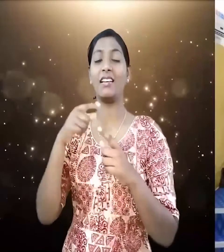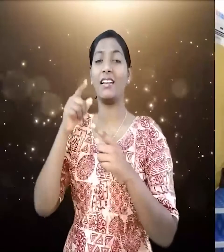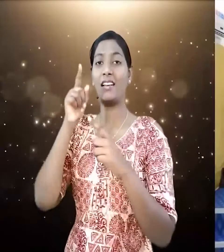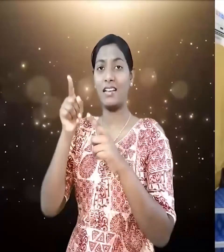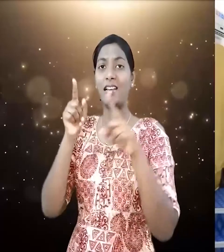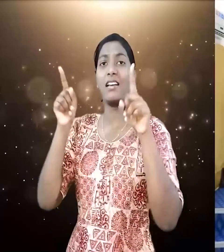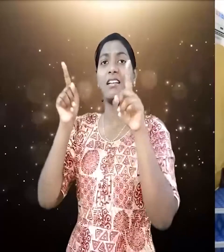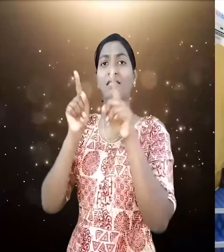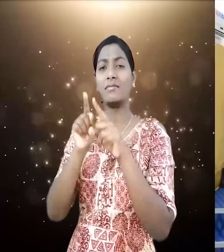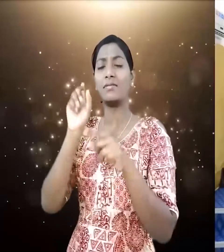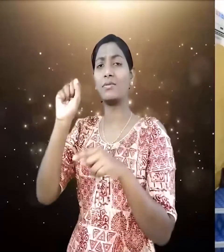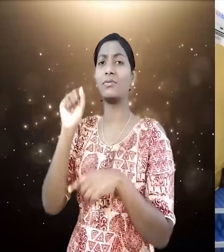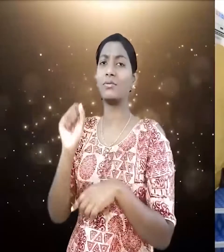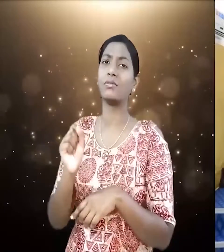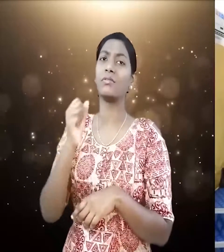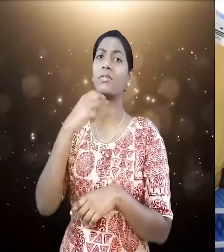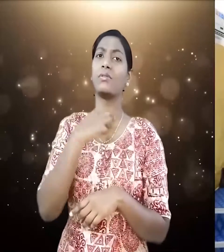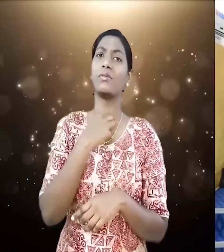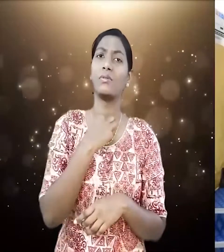जिस तेरी मैं